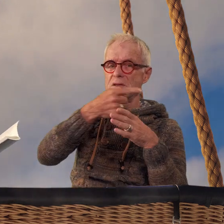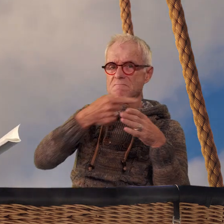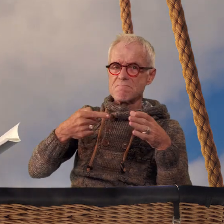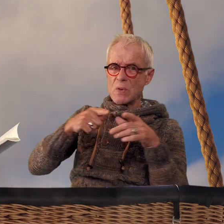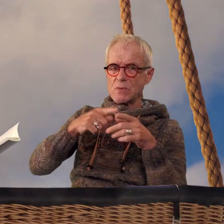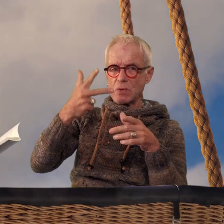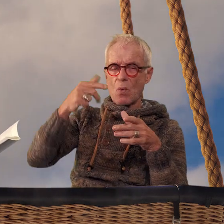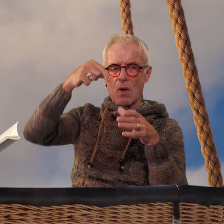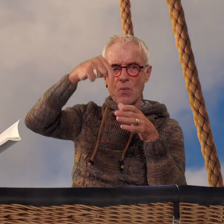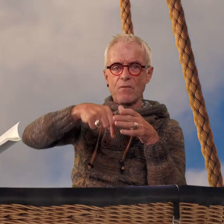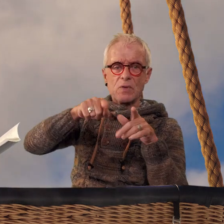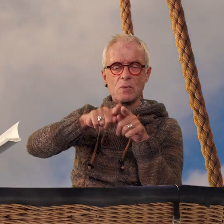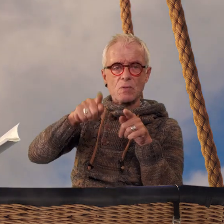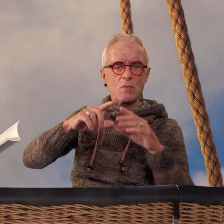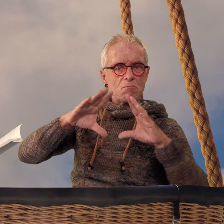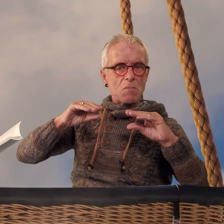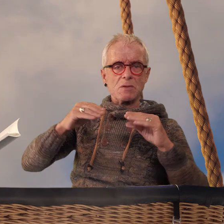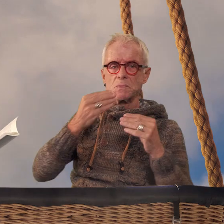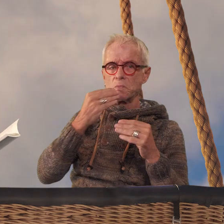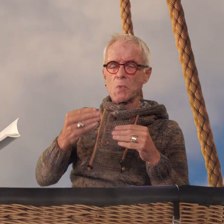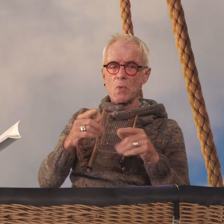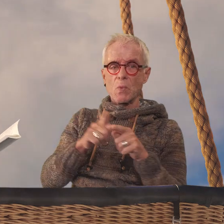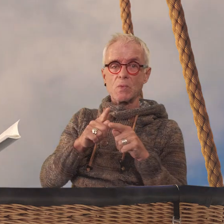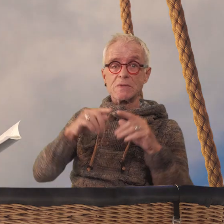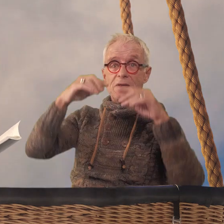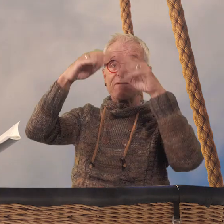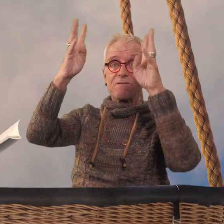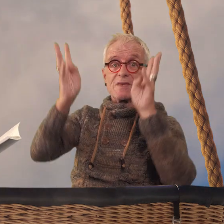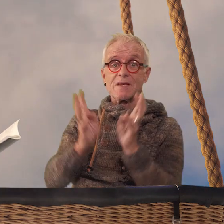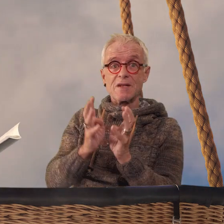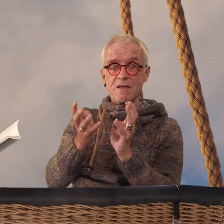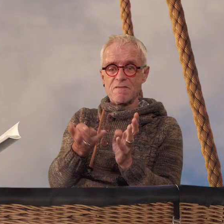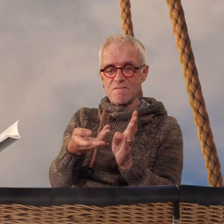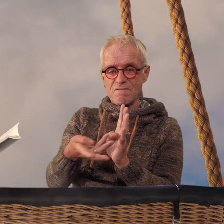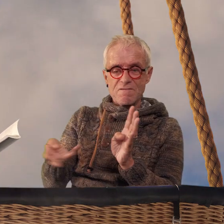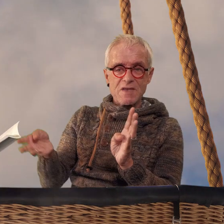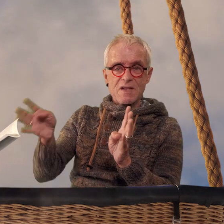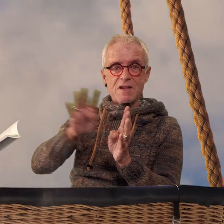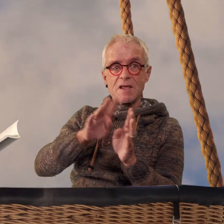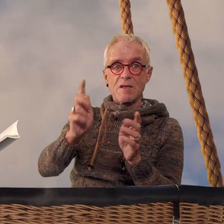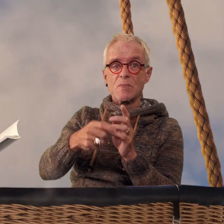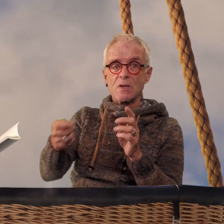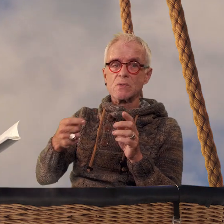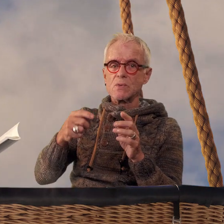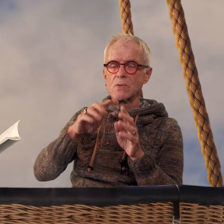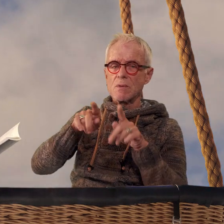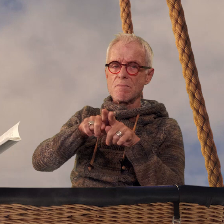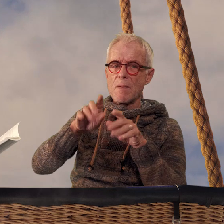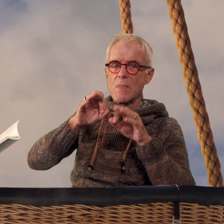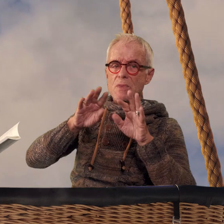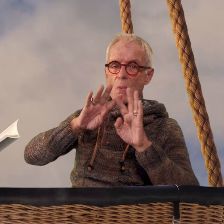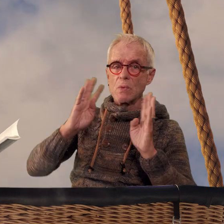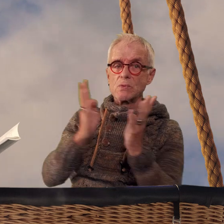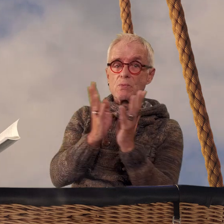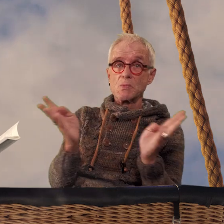3 de profondeur était commodément installée. Le filet de chanvre qui la soutenait s'étendait symétriquement sur l'hémisphère supérieur